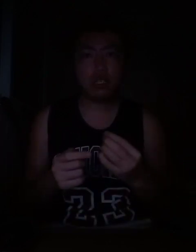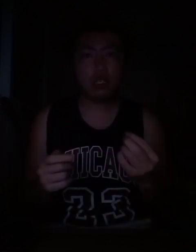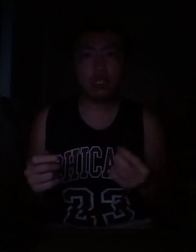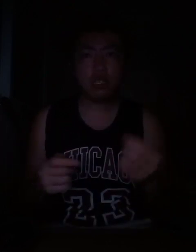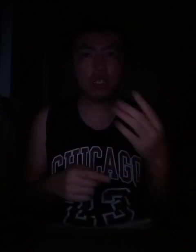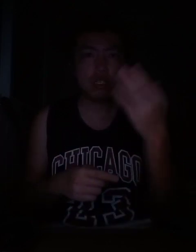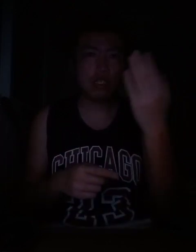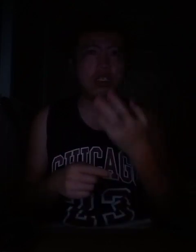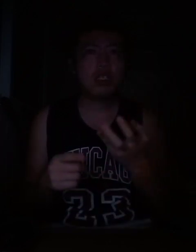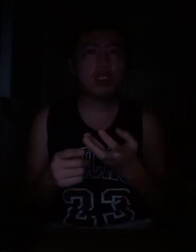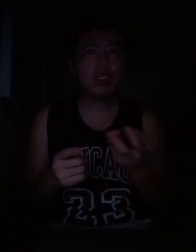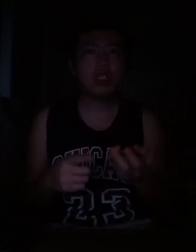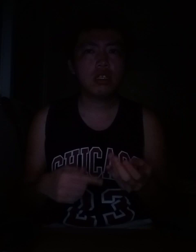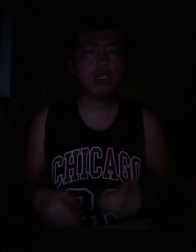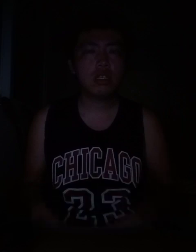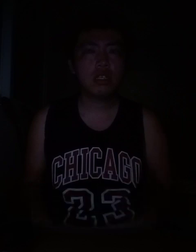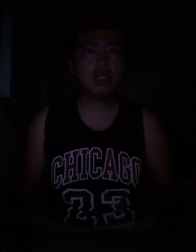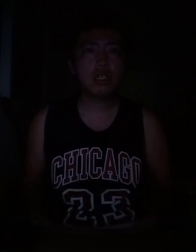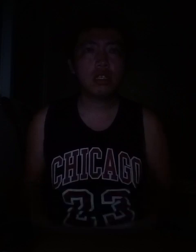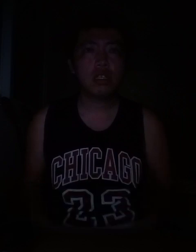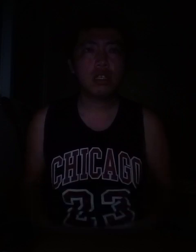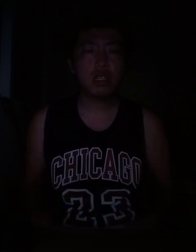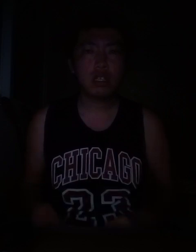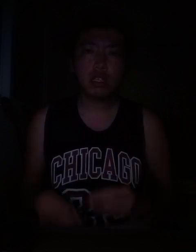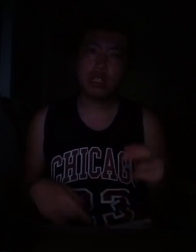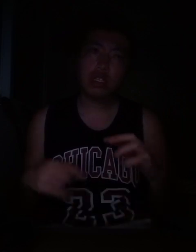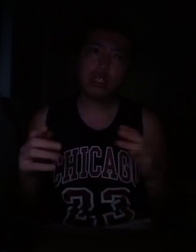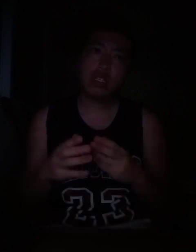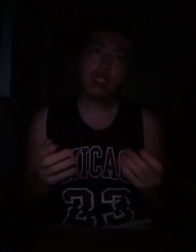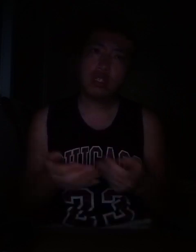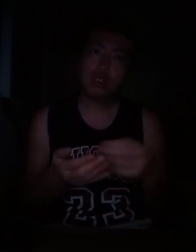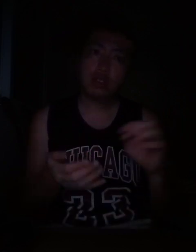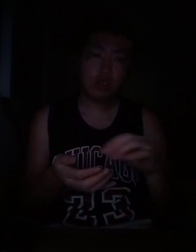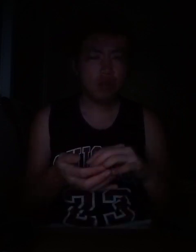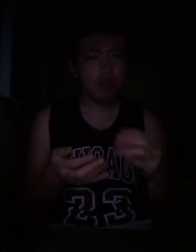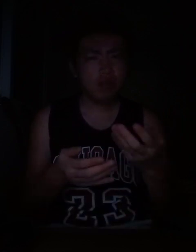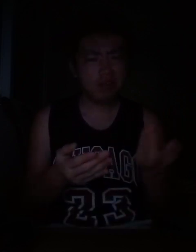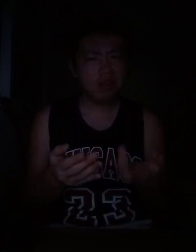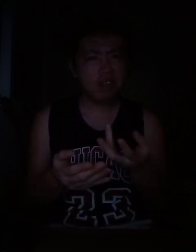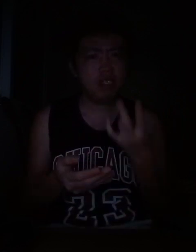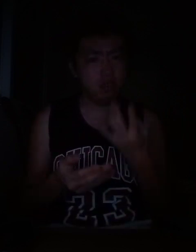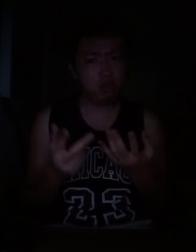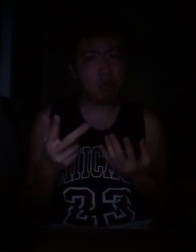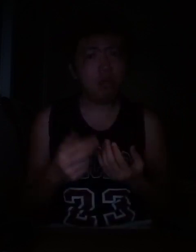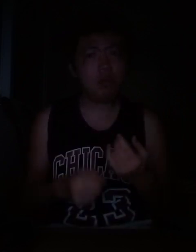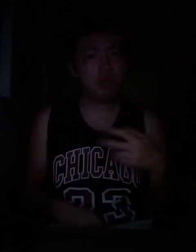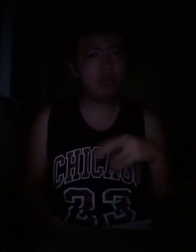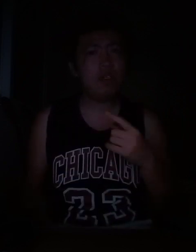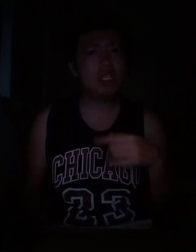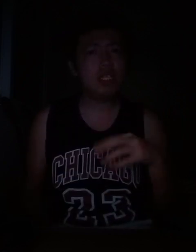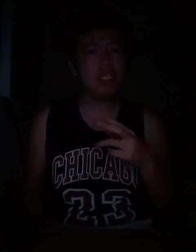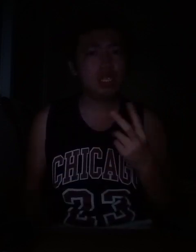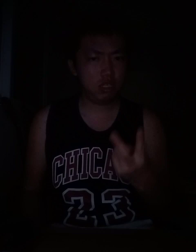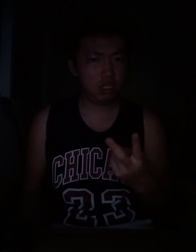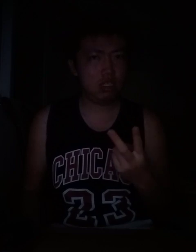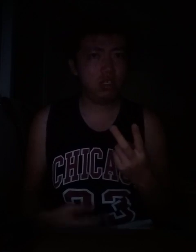따뜻한 바다에 있습니다. 현재 가고시마 서쪽 해상은 해수온도가 28도, 대한해협은